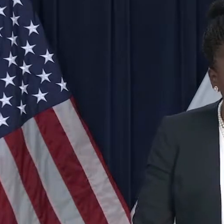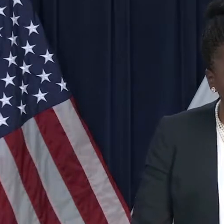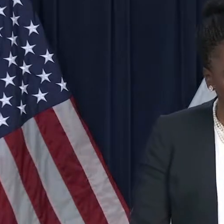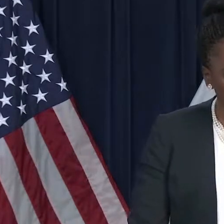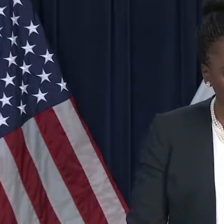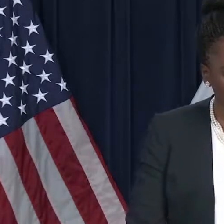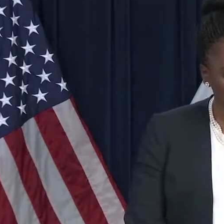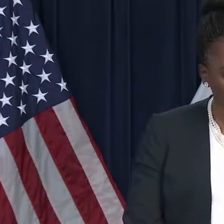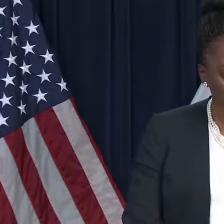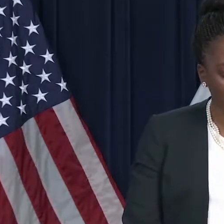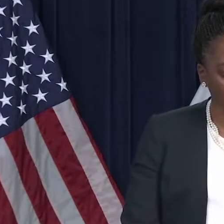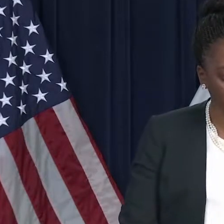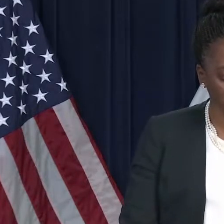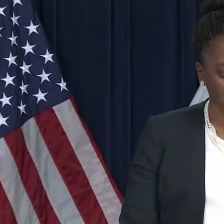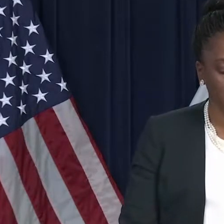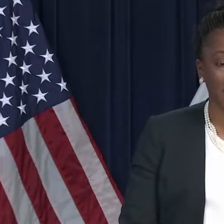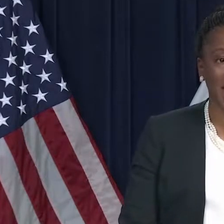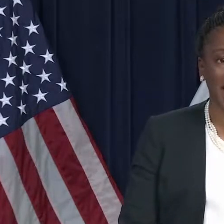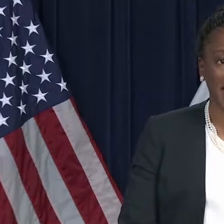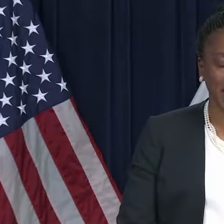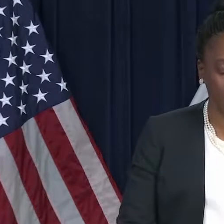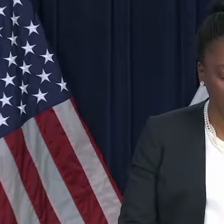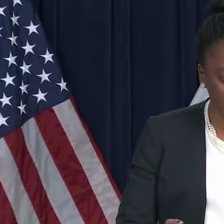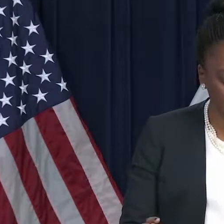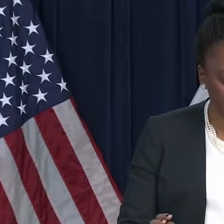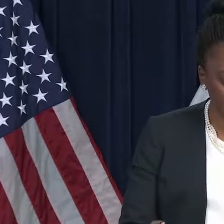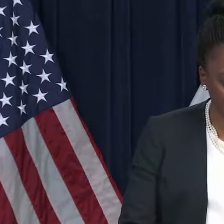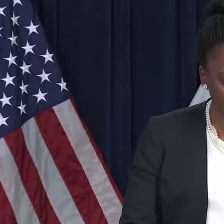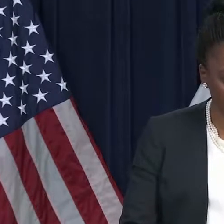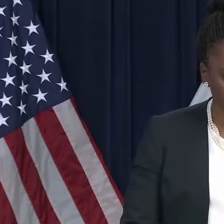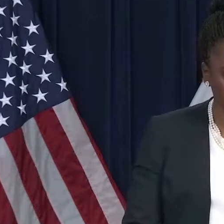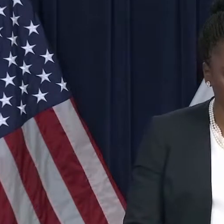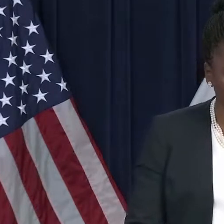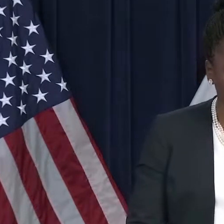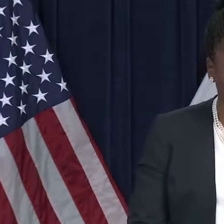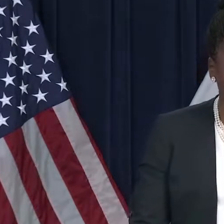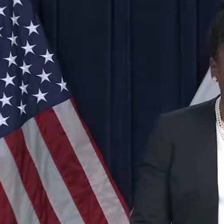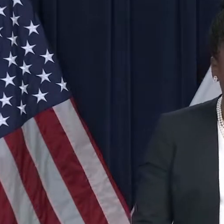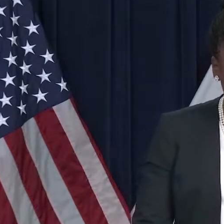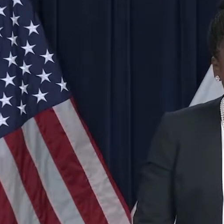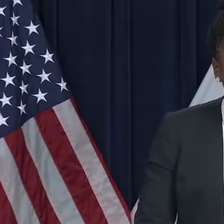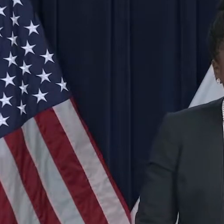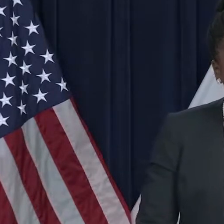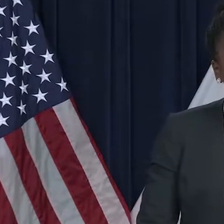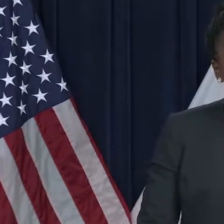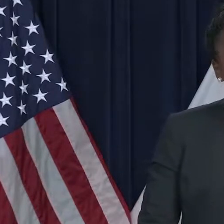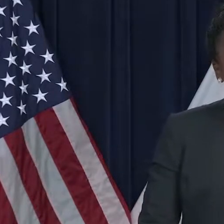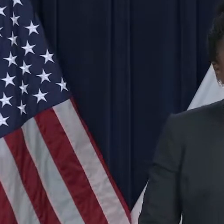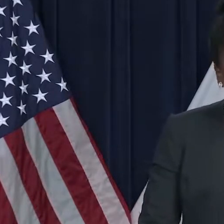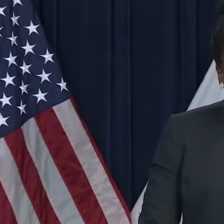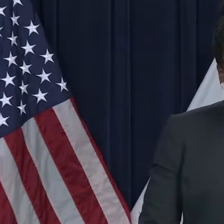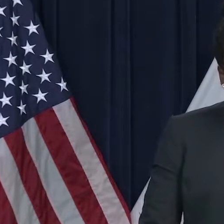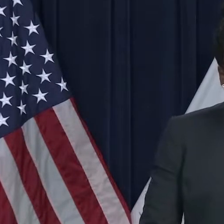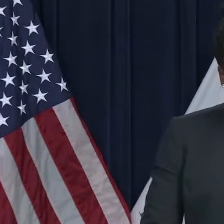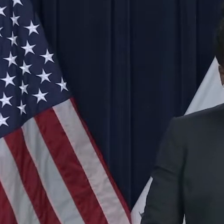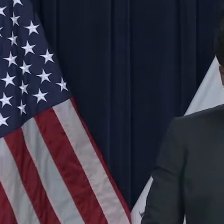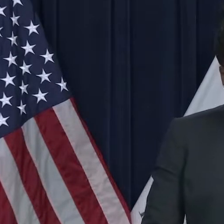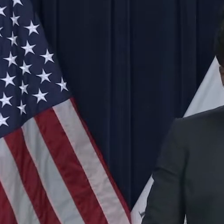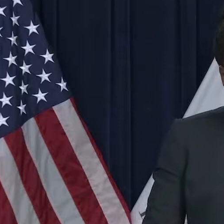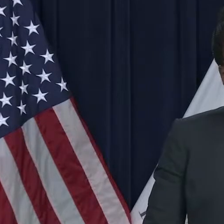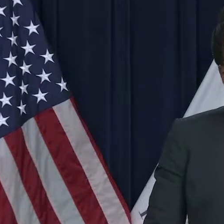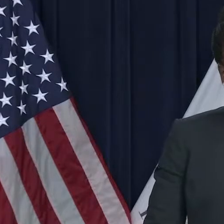Pero podemos hacer ajustes para equilibrar mejor la capacidad de jugar y la necesidad